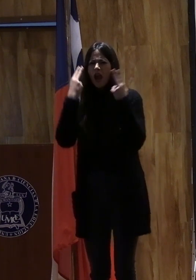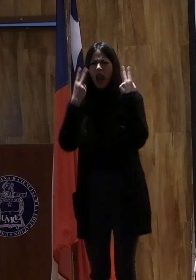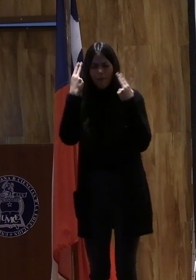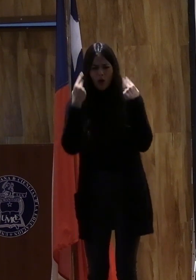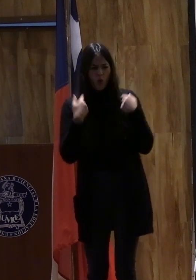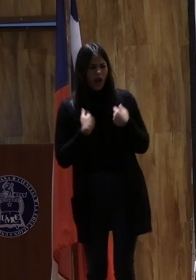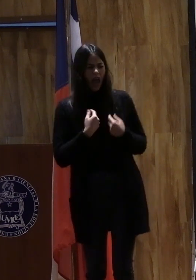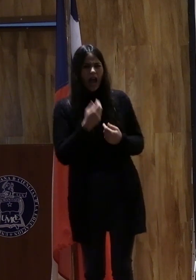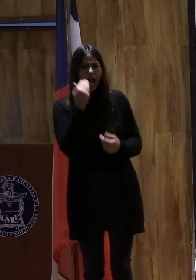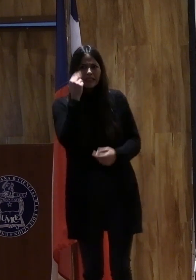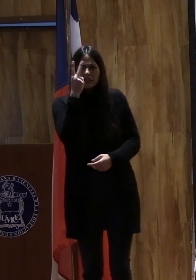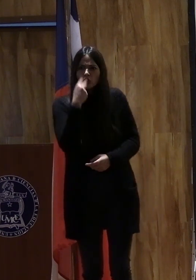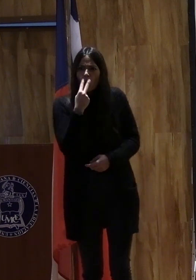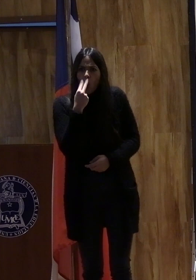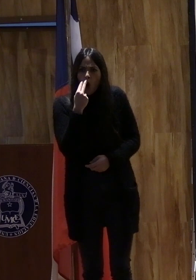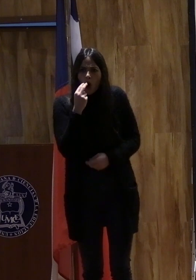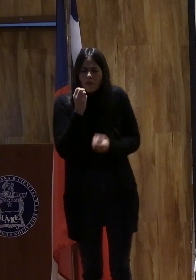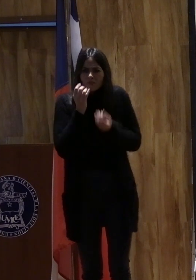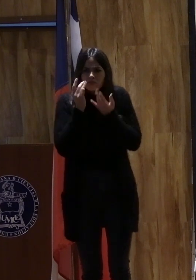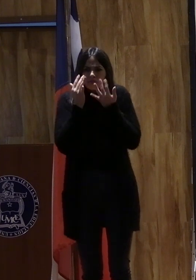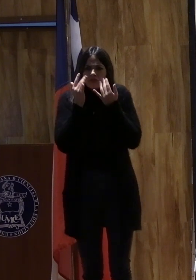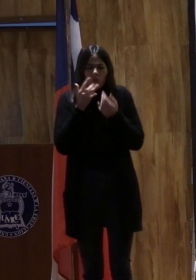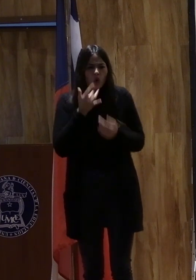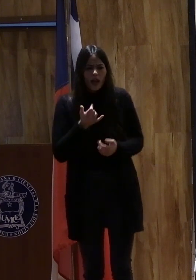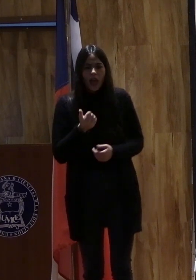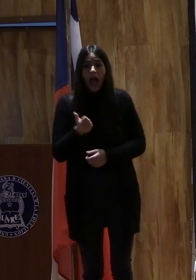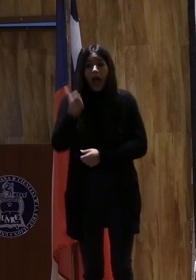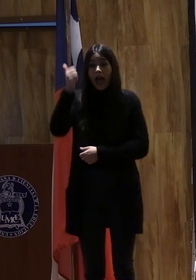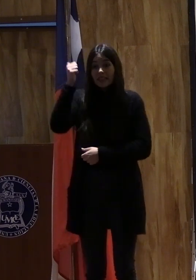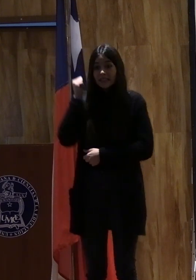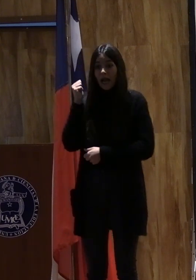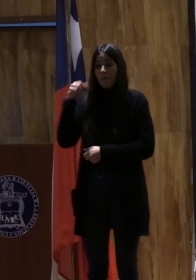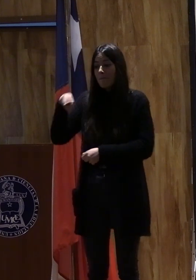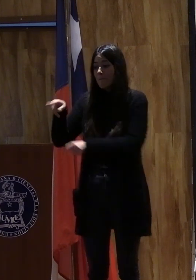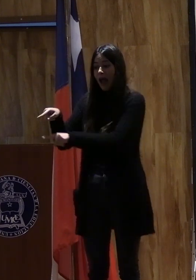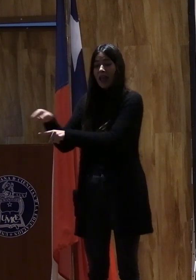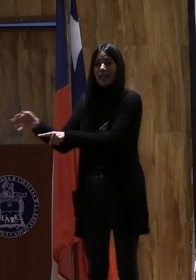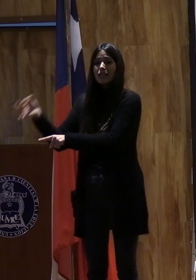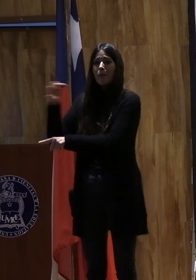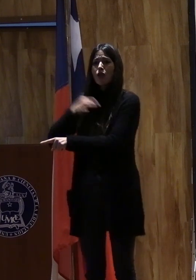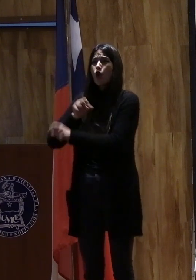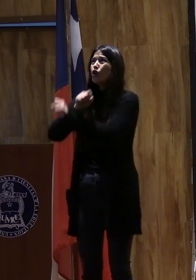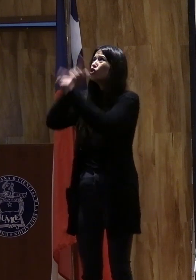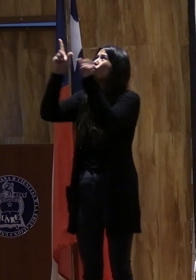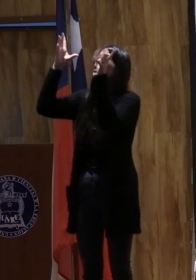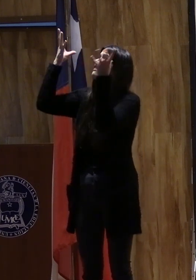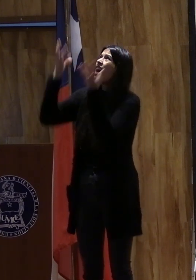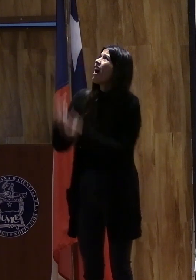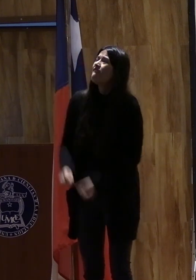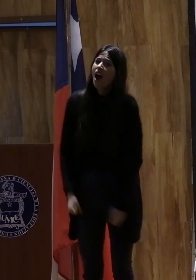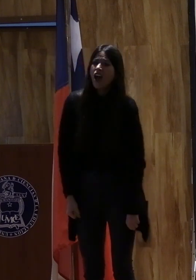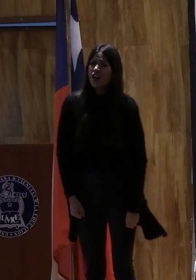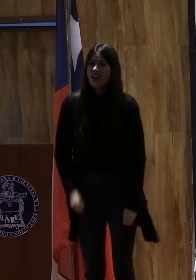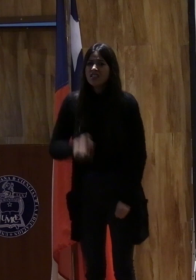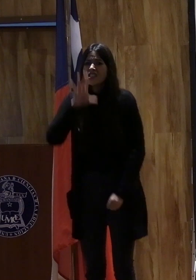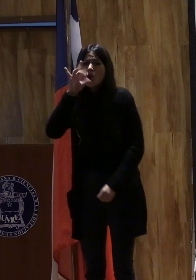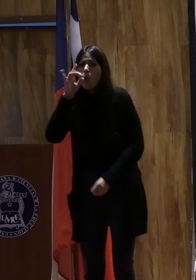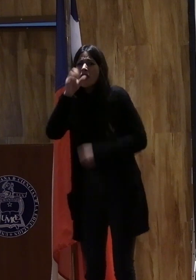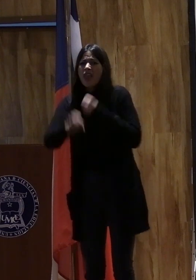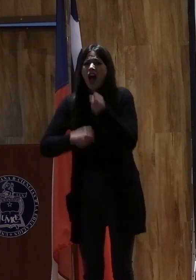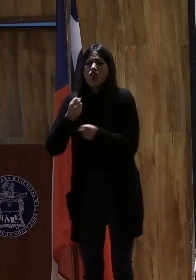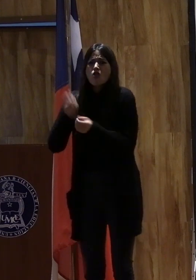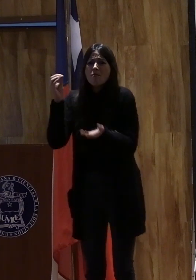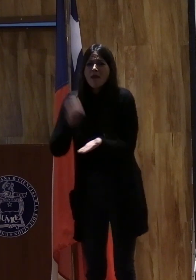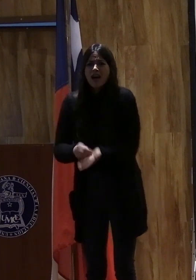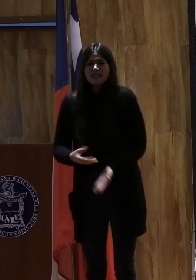peluquera estaba casi llorando porque ayer la señora María Teresa me dijo que el Sol se iba a acabar en 50 años más. ¿Y qué